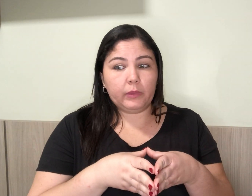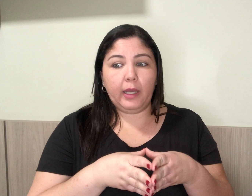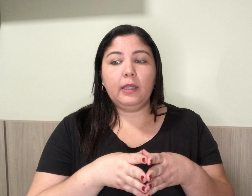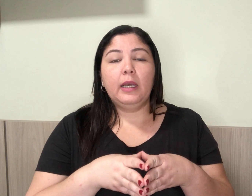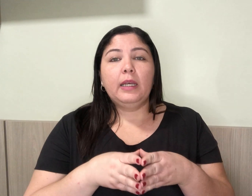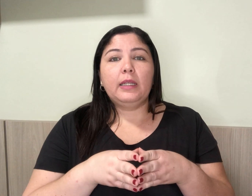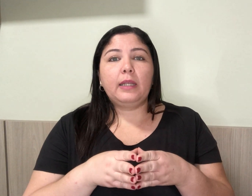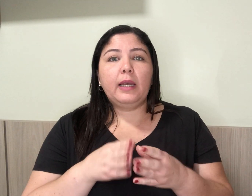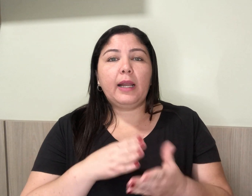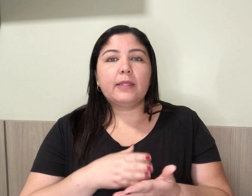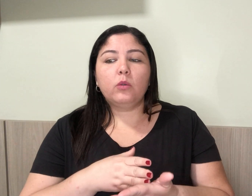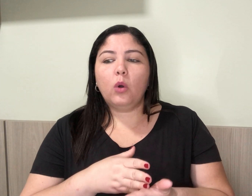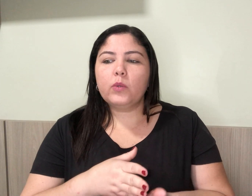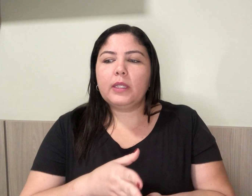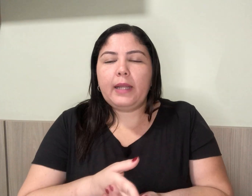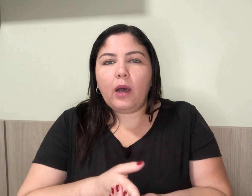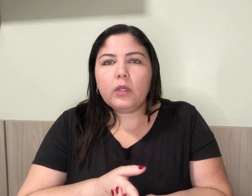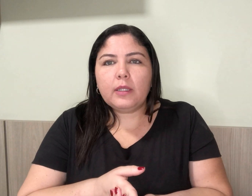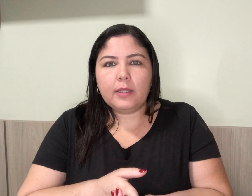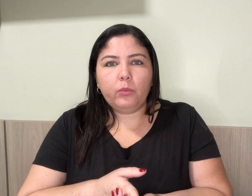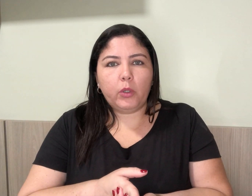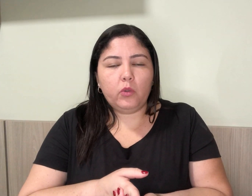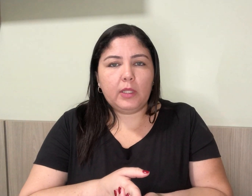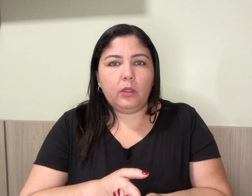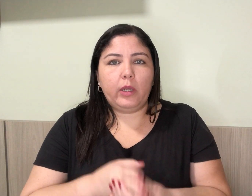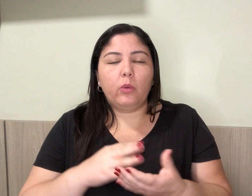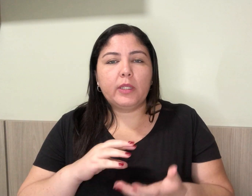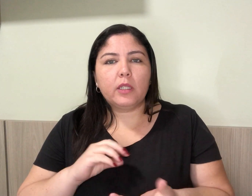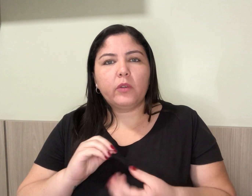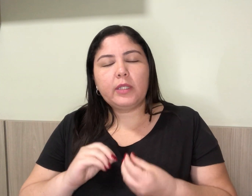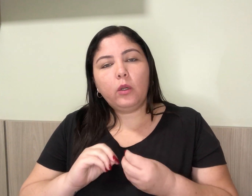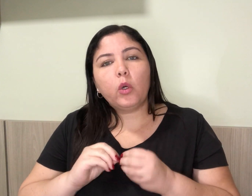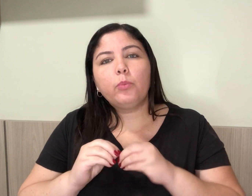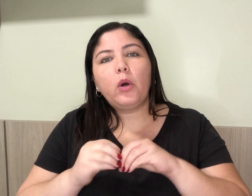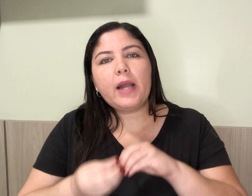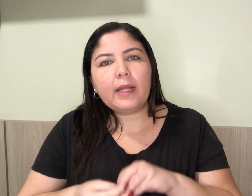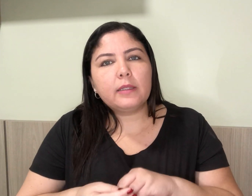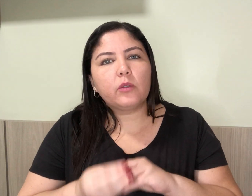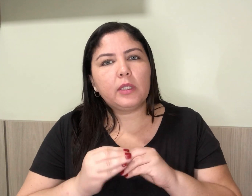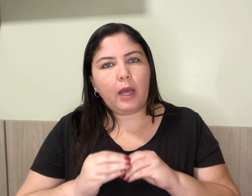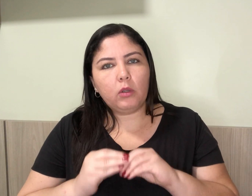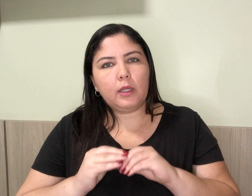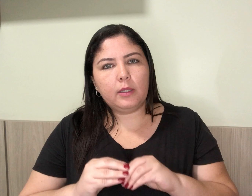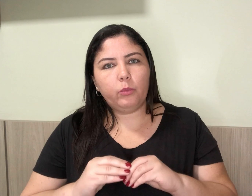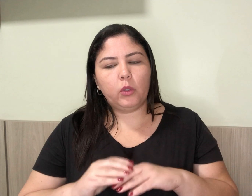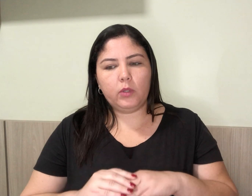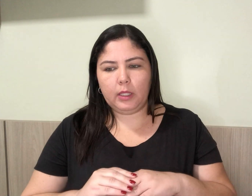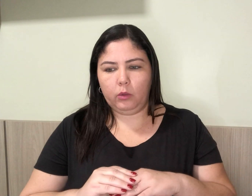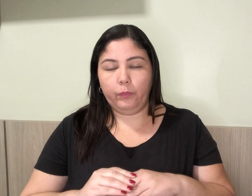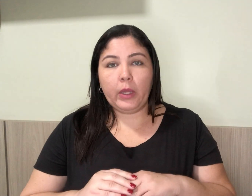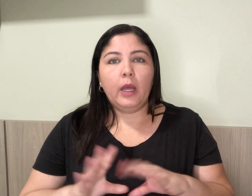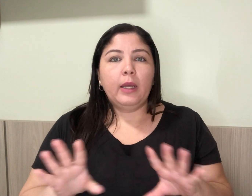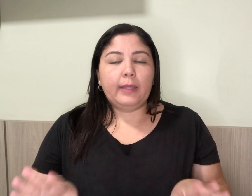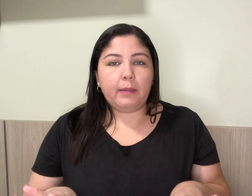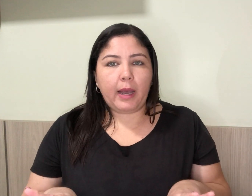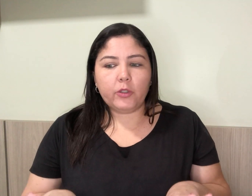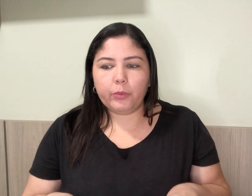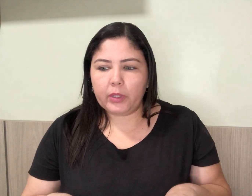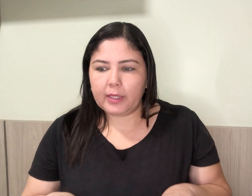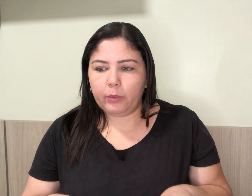né? E tem relação com o sinal que está sendo produzido. É como se elas fossem incorporadas ao sinal que está sendo produzido. Na imagem, por exemplo, que a